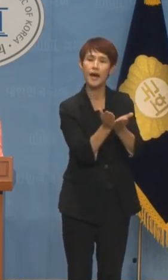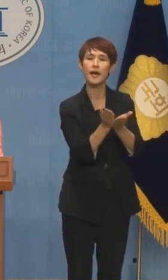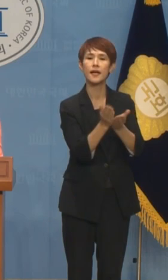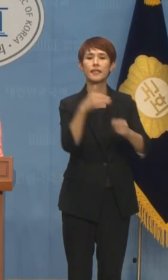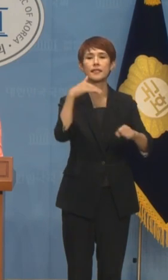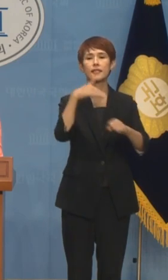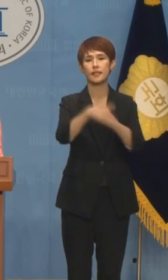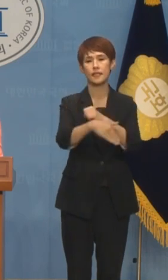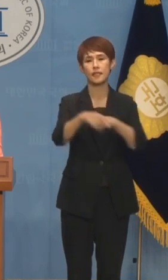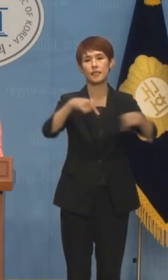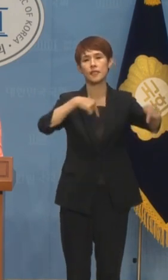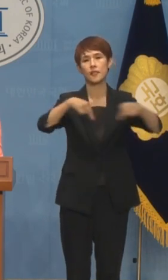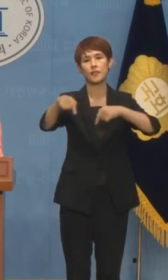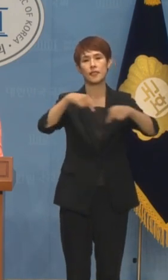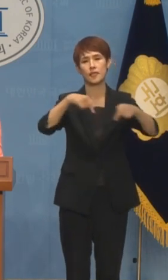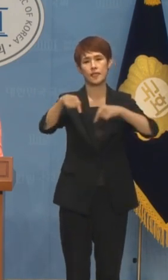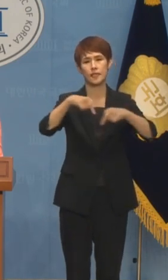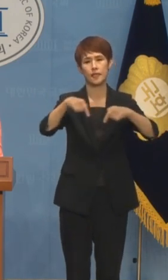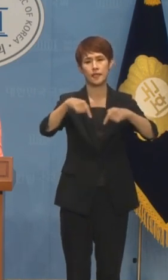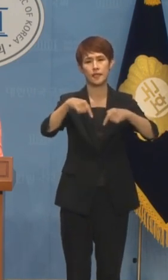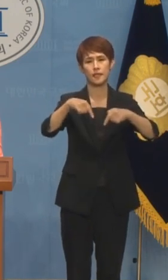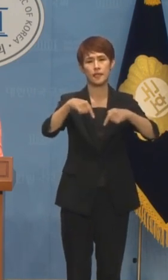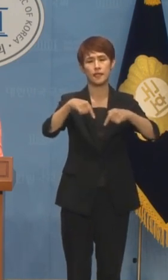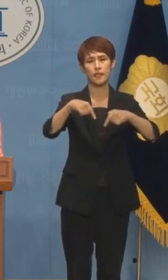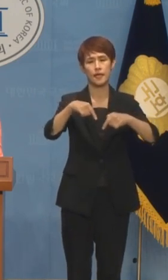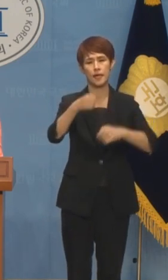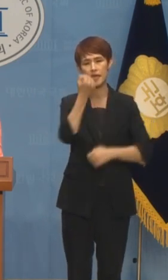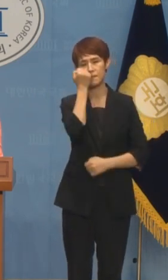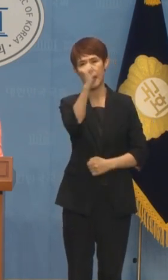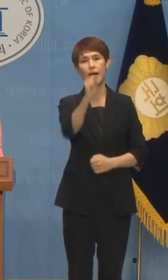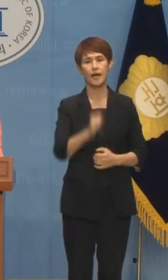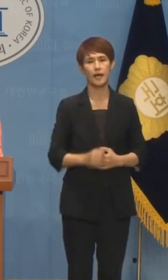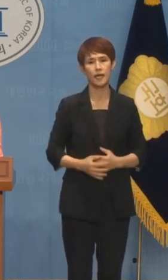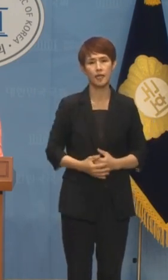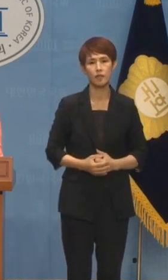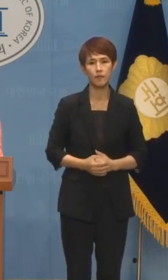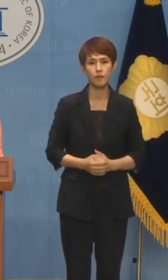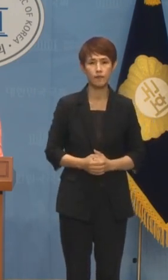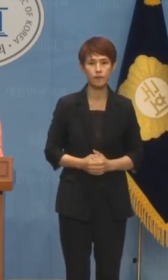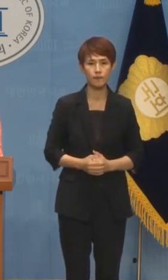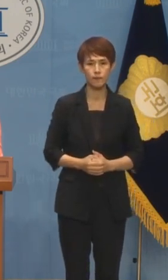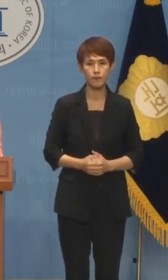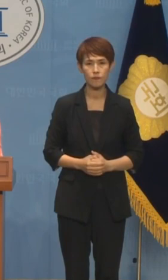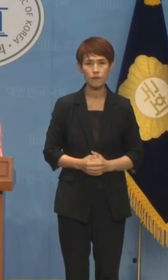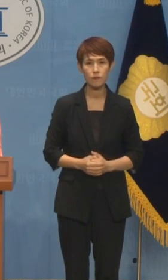답정너식 정치 수사에 나설 것이 불보듯 뻔한 상황입니다.